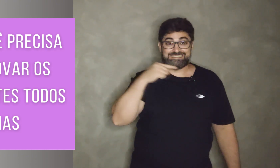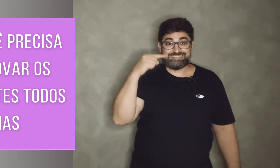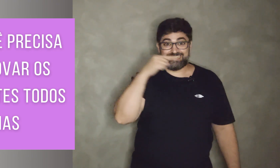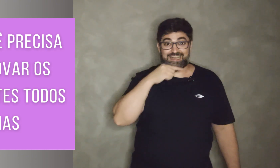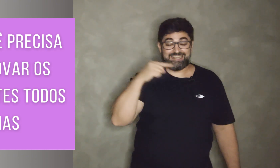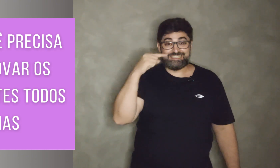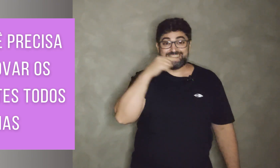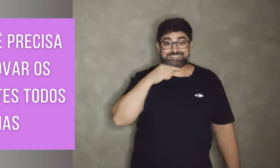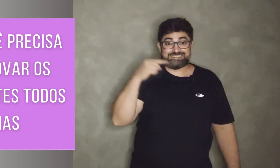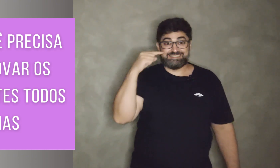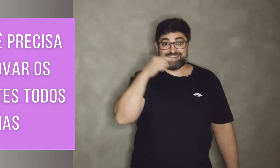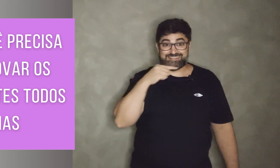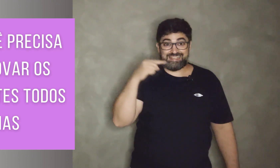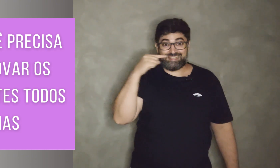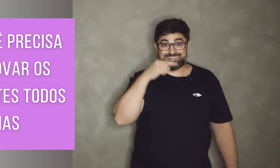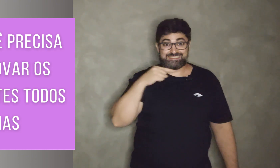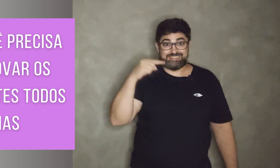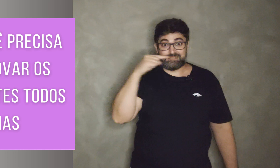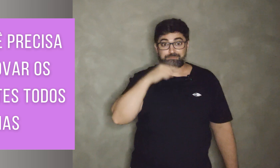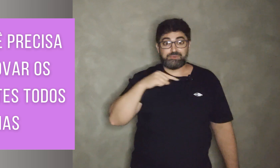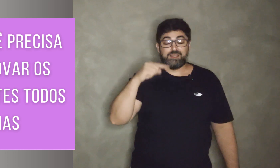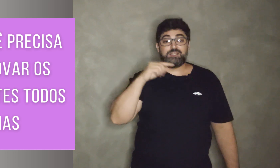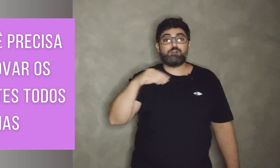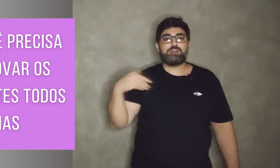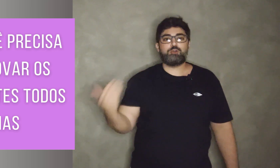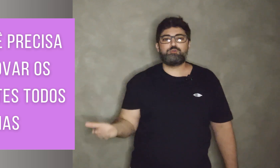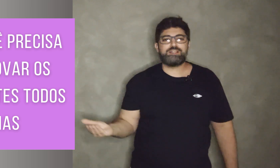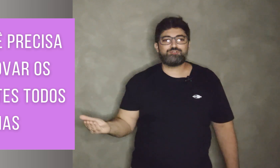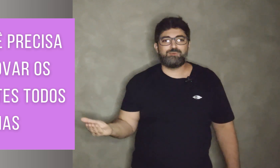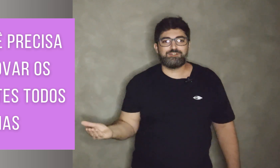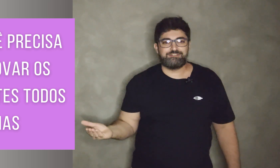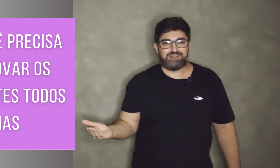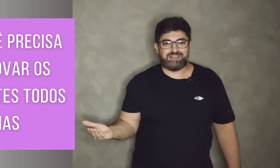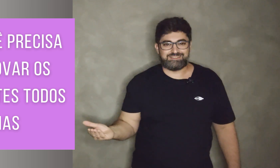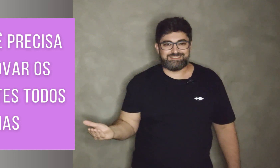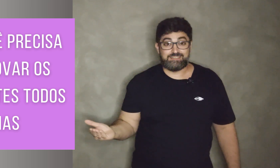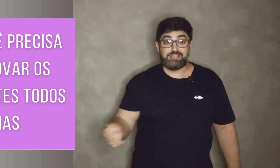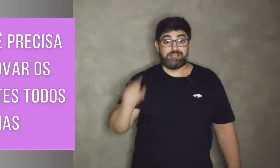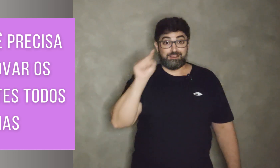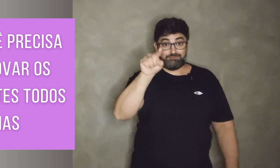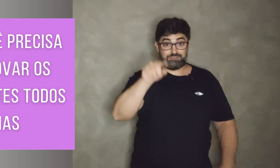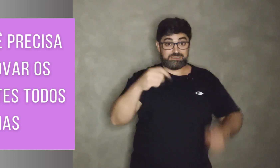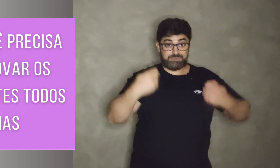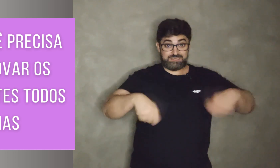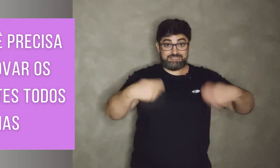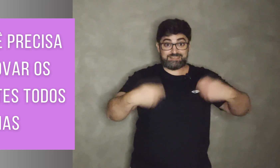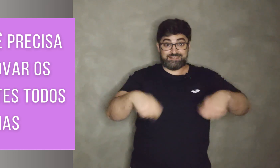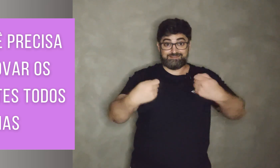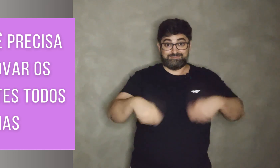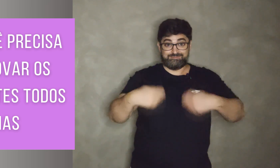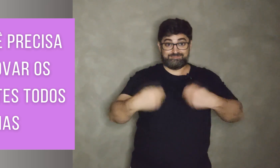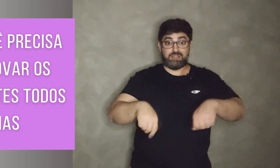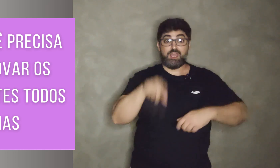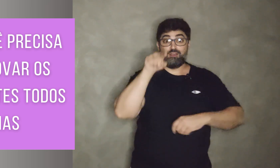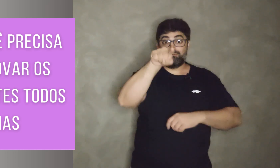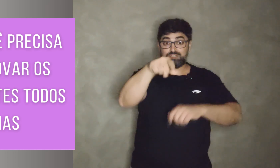Tá? Escovar o dente. E qual que é o que sobrou da frase? Você precisa.